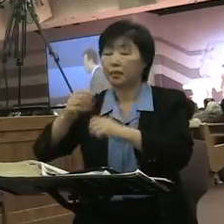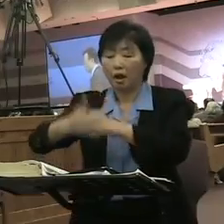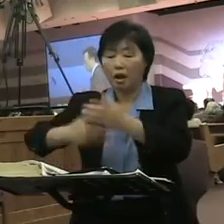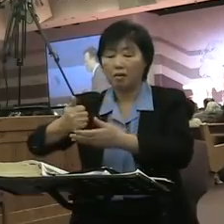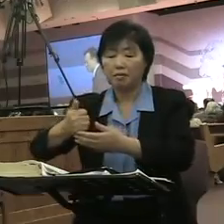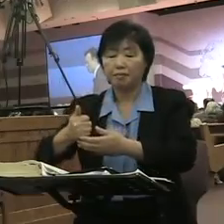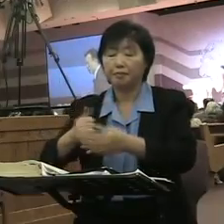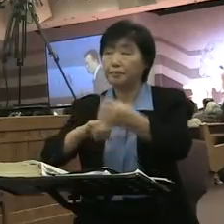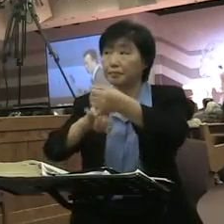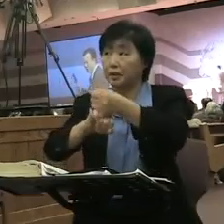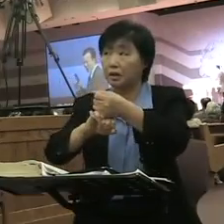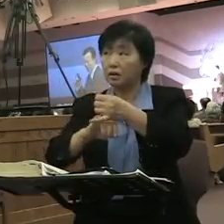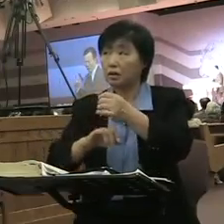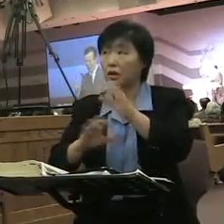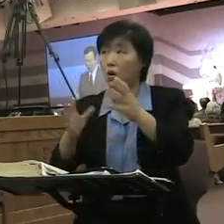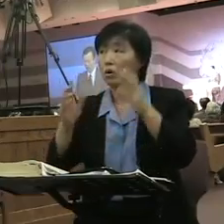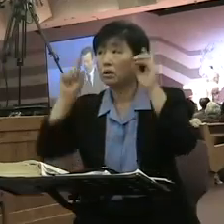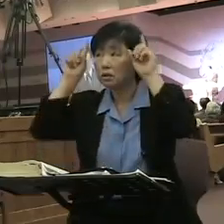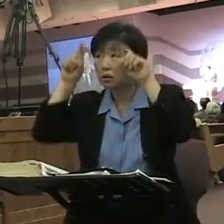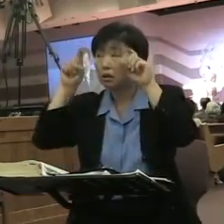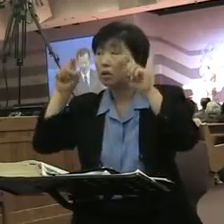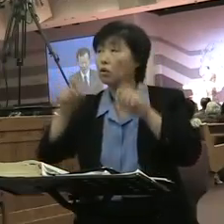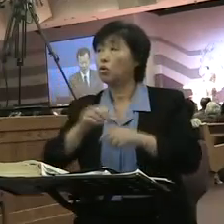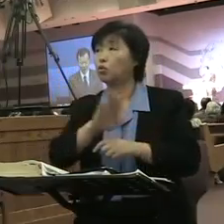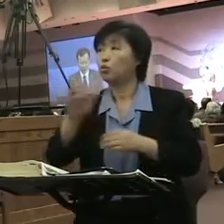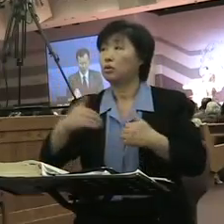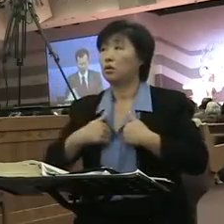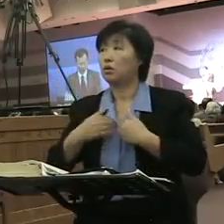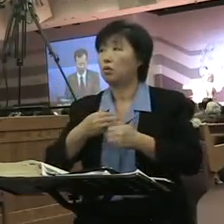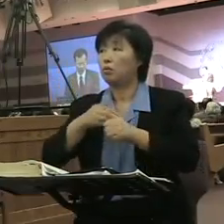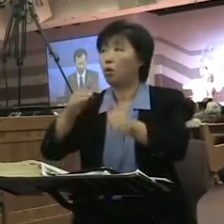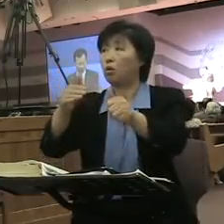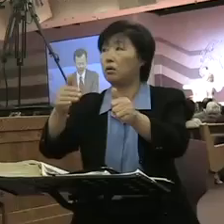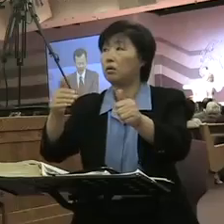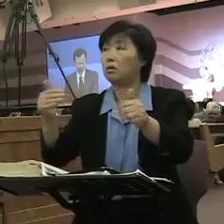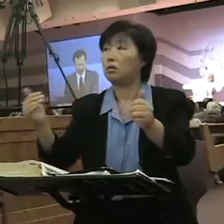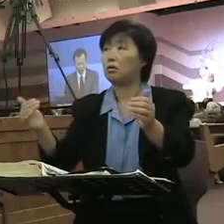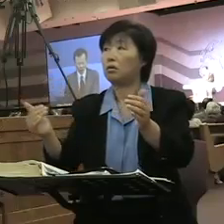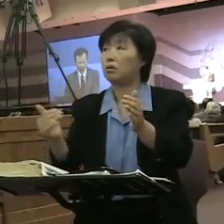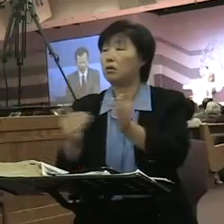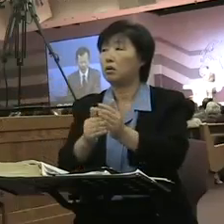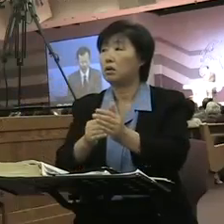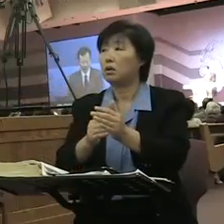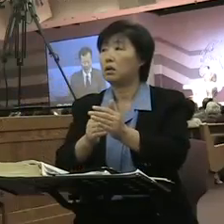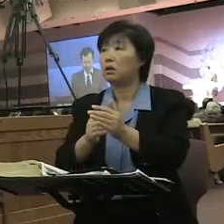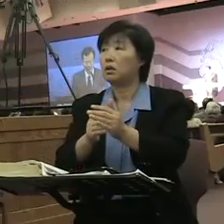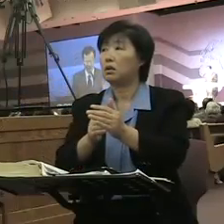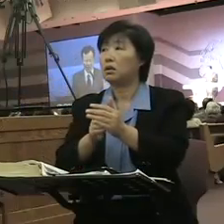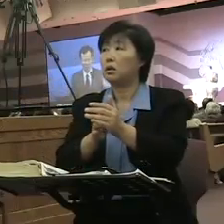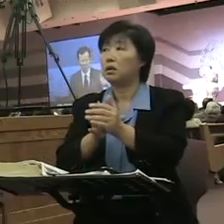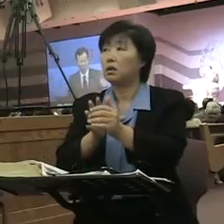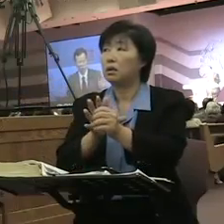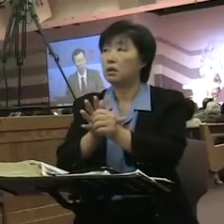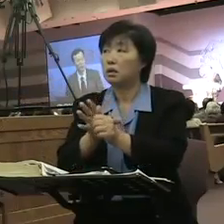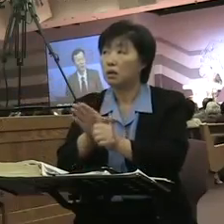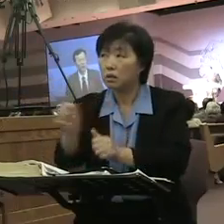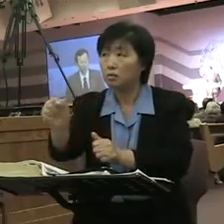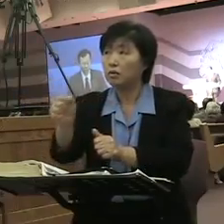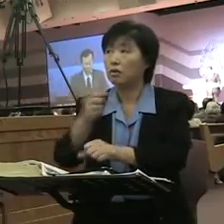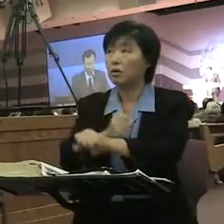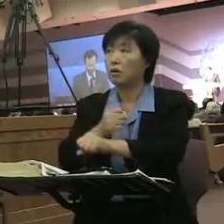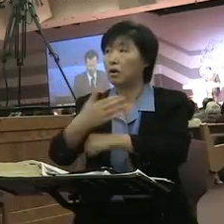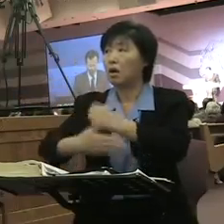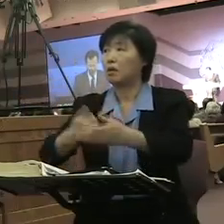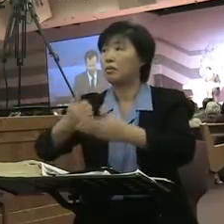하나님께서 약속하신 어린 양을 우리에게 보내셨기 때문에 우리는 또한 침노하여 하나님 나라를 이룰 수 있는